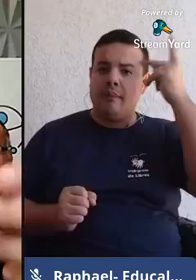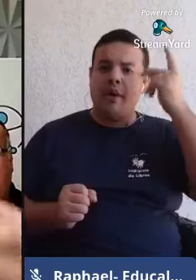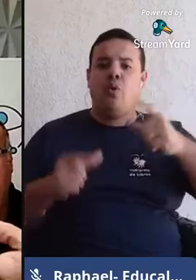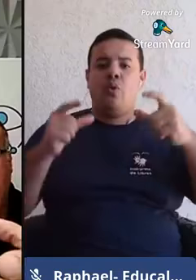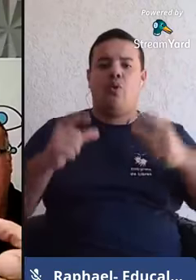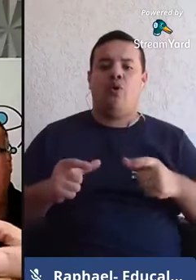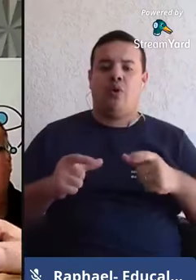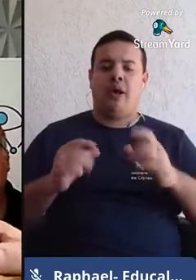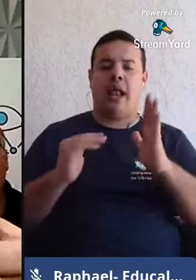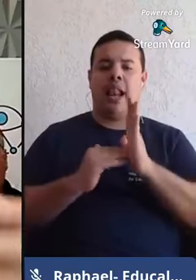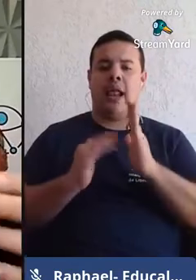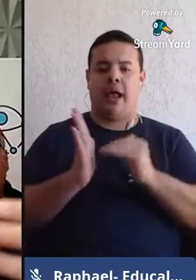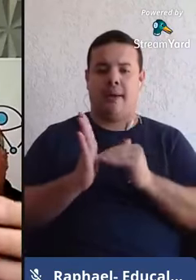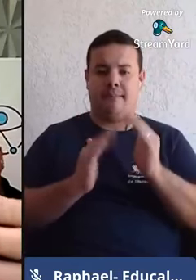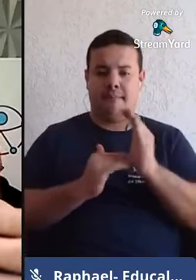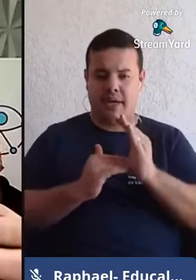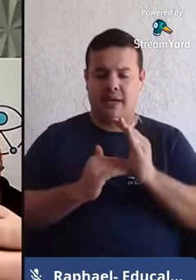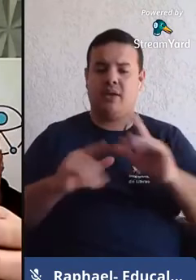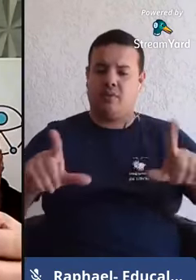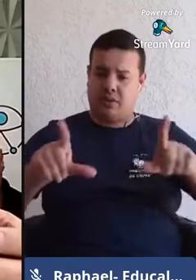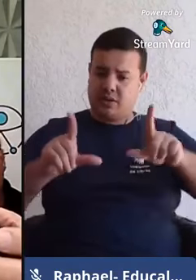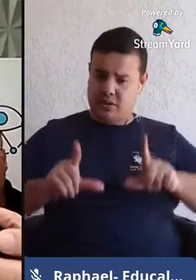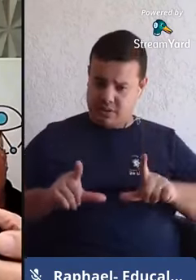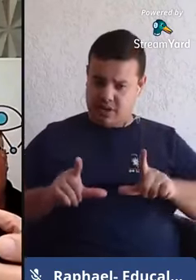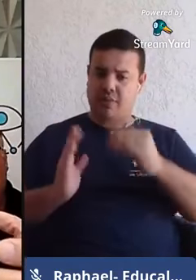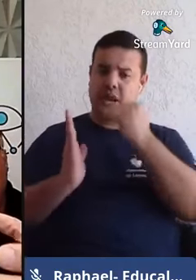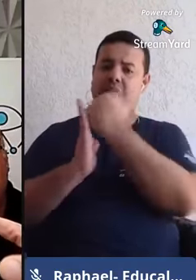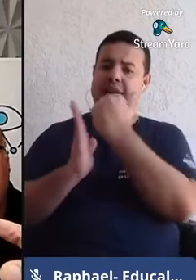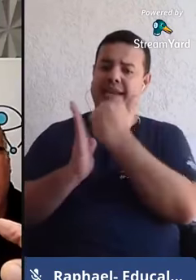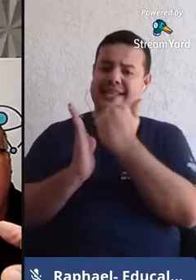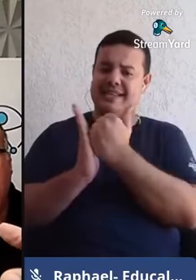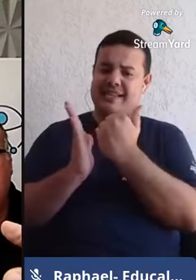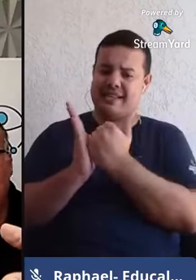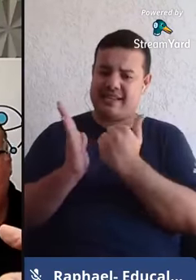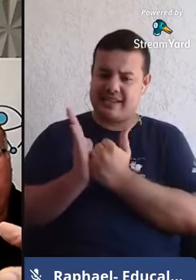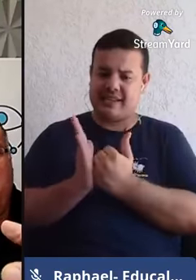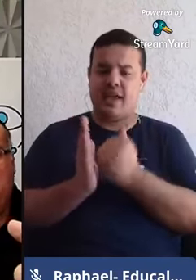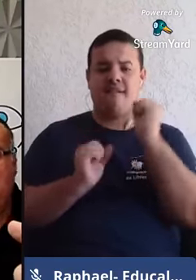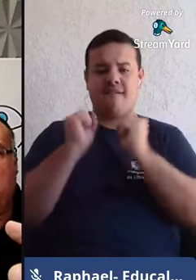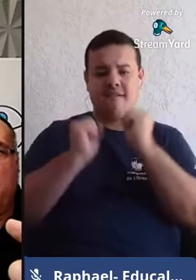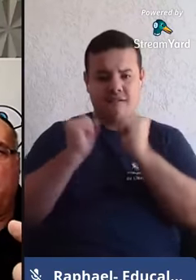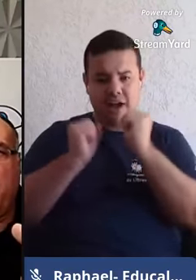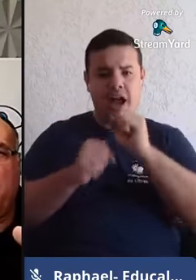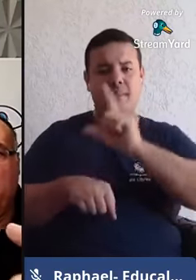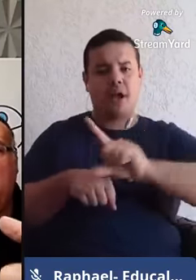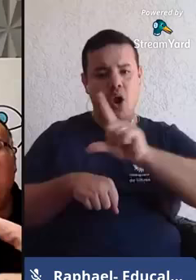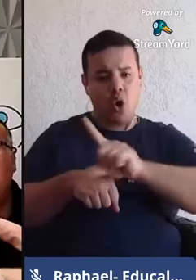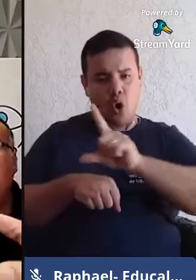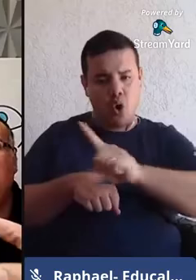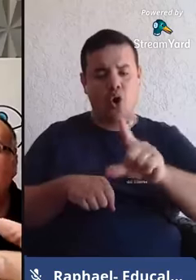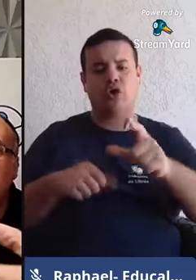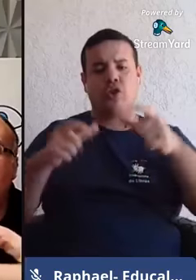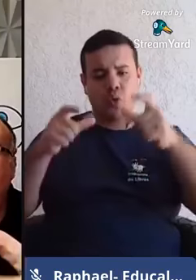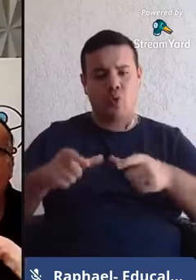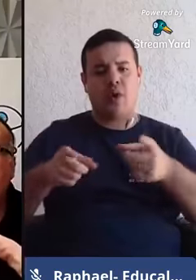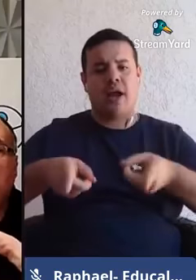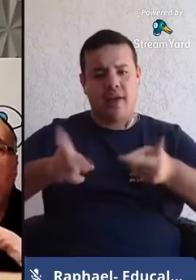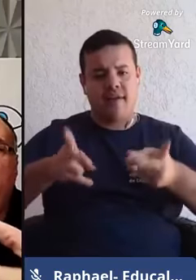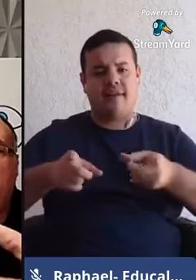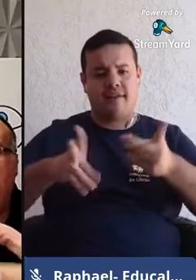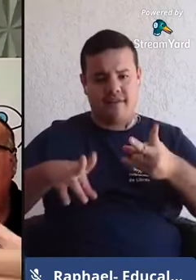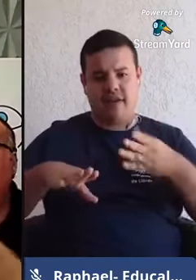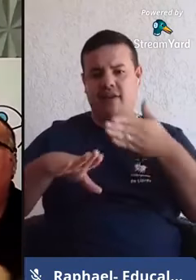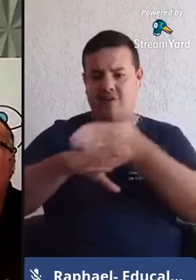Então, o cara recebe aquele voucher e ele recebe uma lista de fabricantes, de lojistas, de revendedores, dos bairros